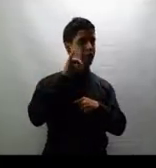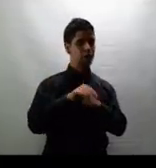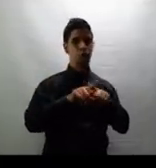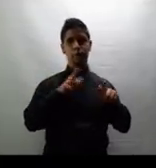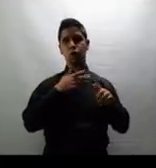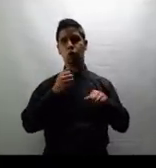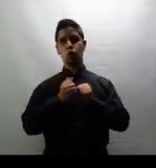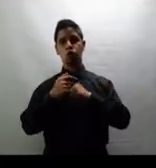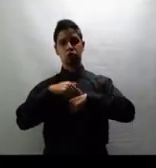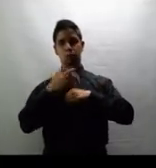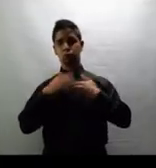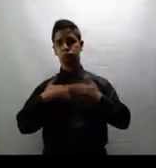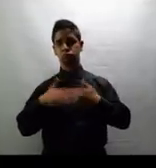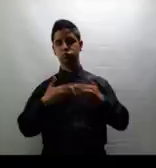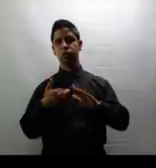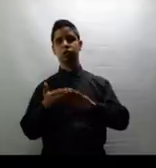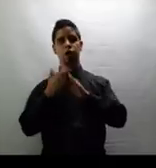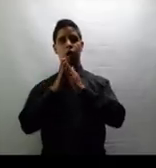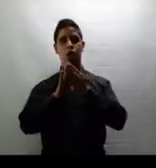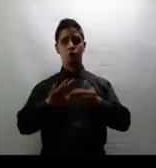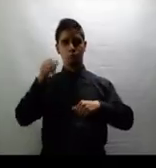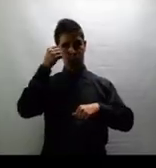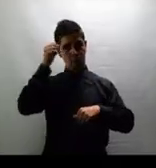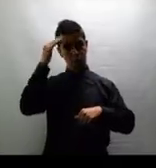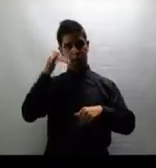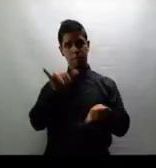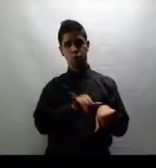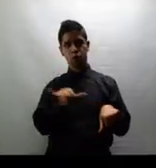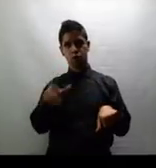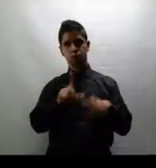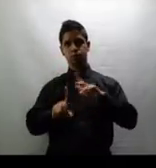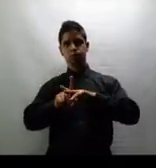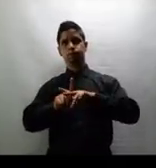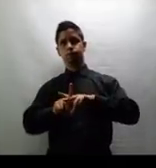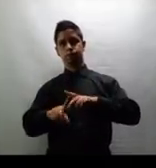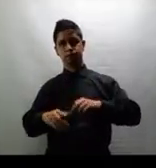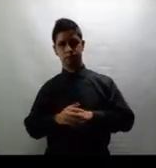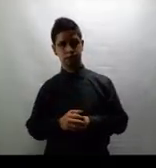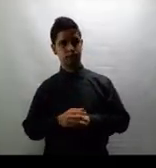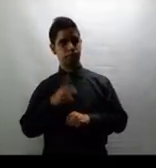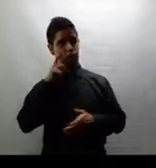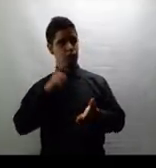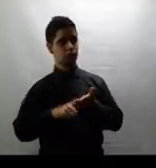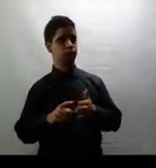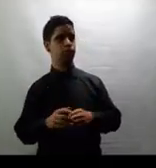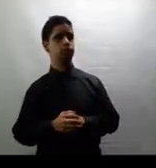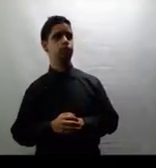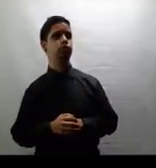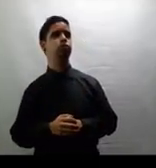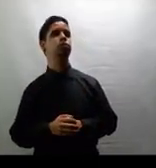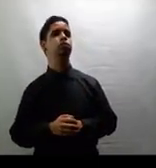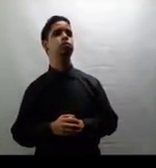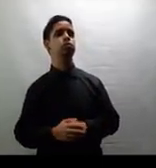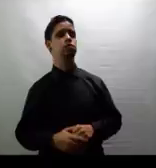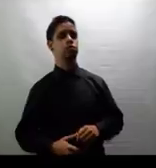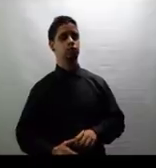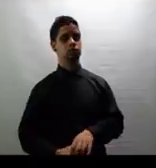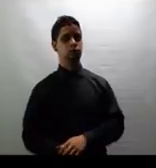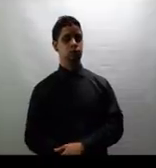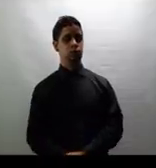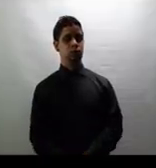se convierten en un himno porque salen simultáneamente mi entrada de igual manera que